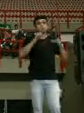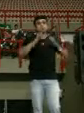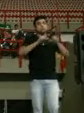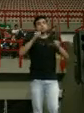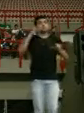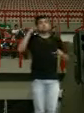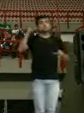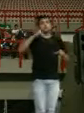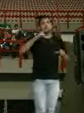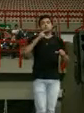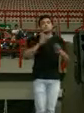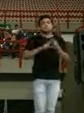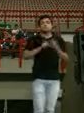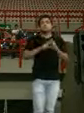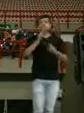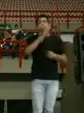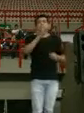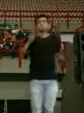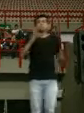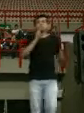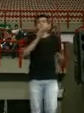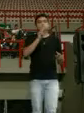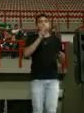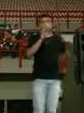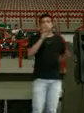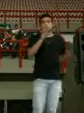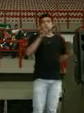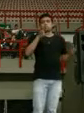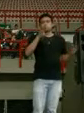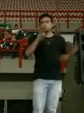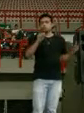melhor, qual é o termo que eu posso usar no lugar de frequência?